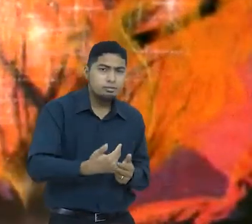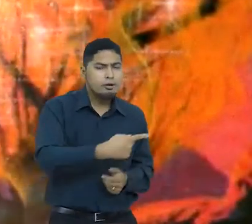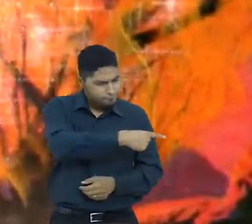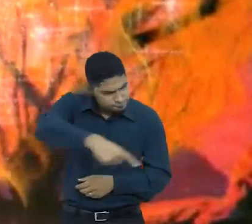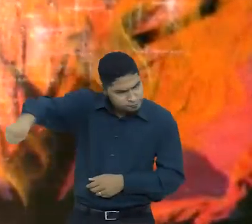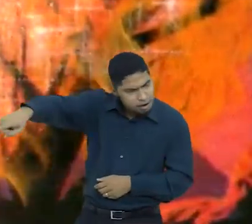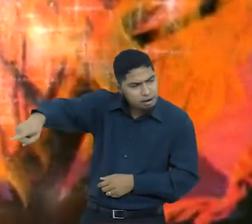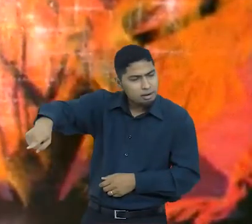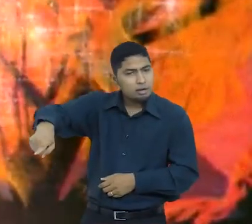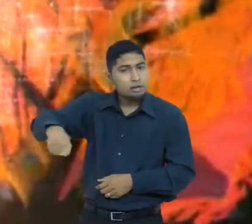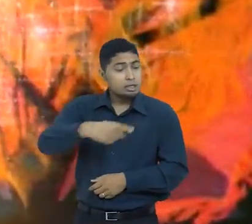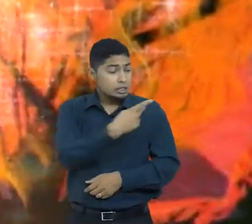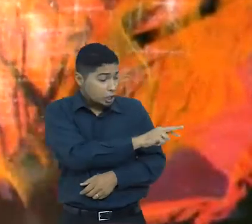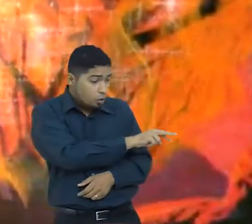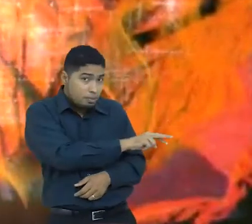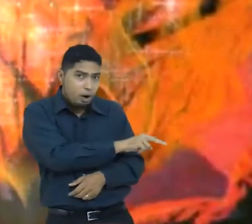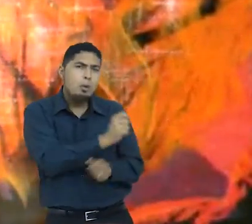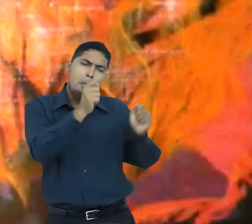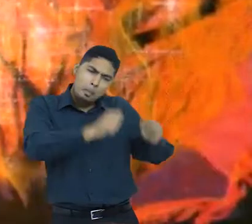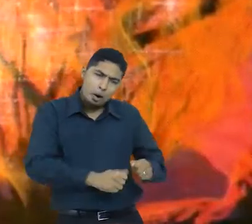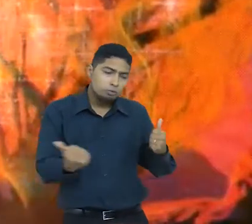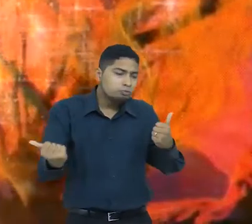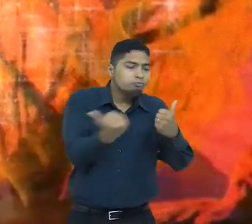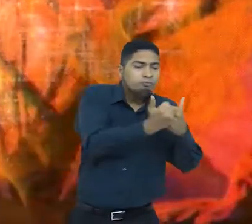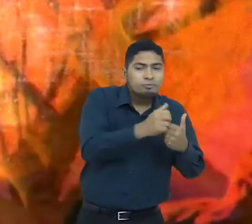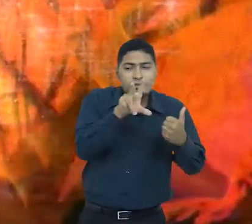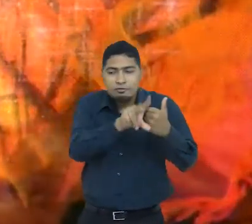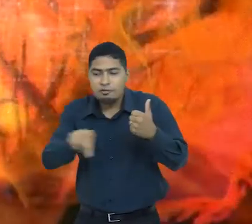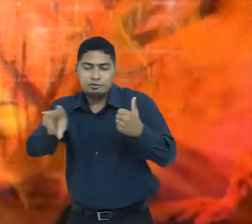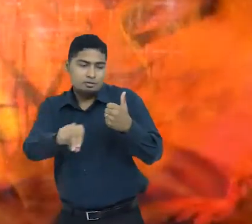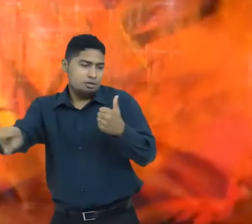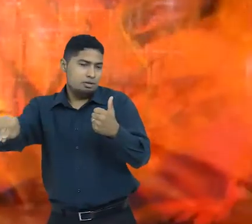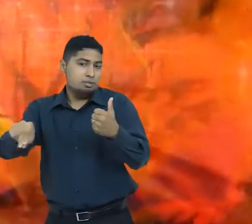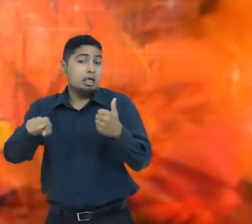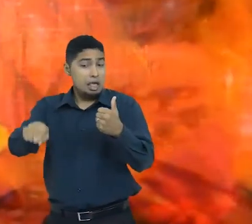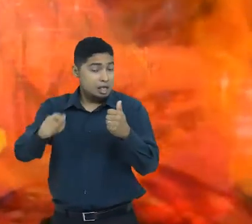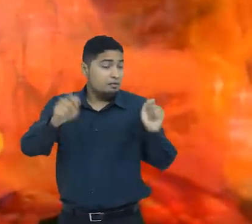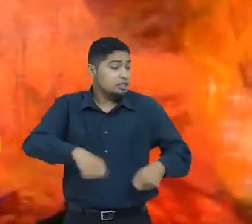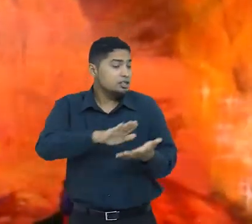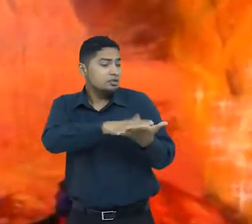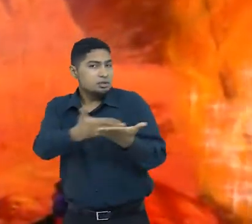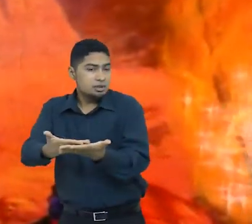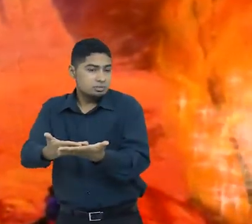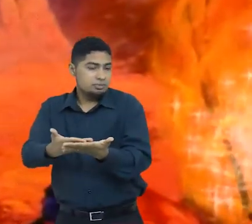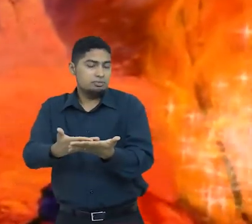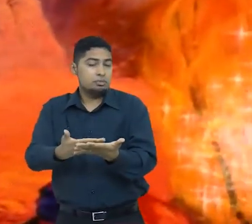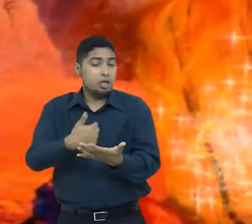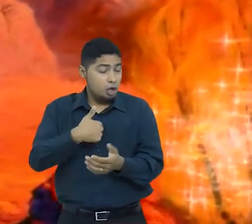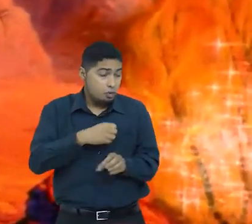Senhor? Agora vá. Seu irmão Arão fala muito bem. Ele será seu intérprete.